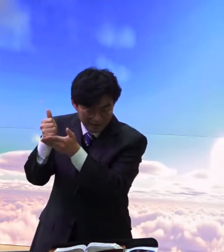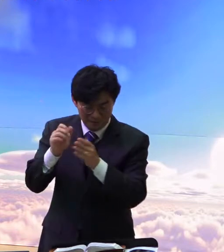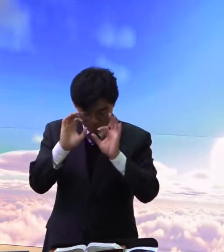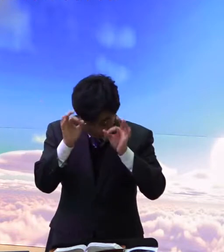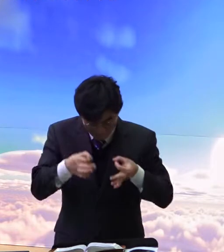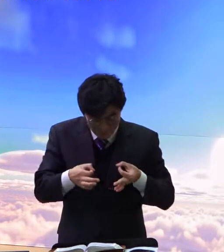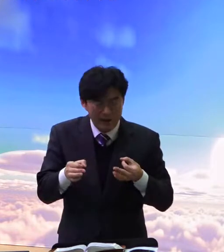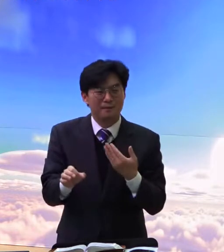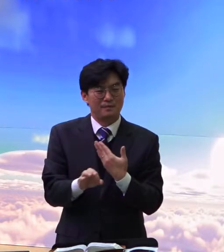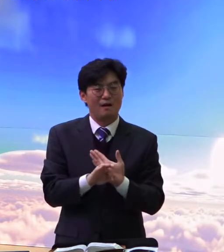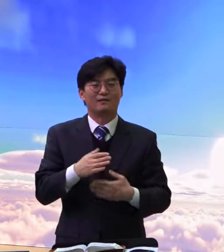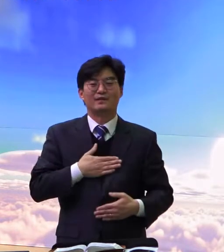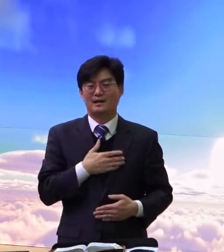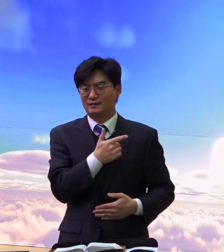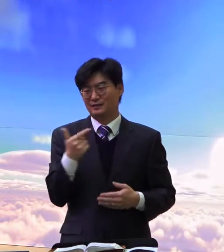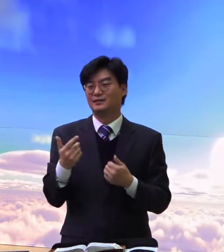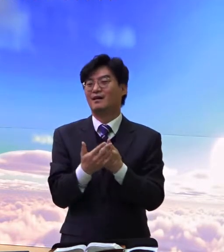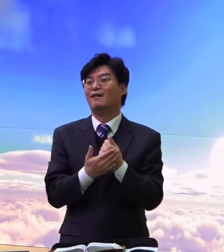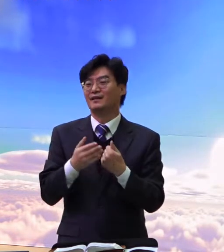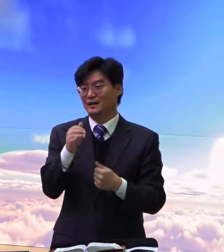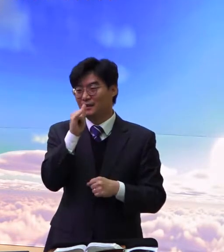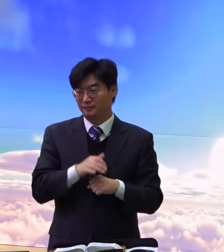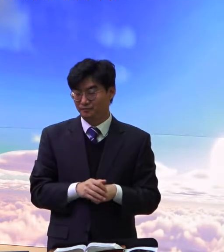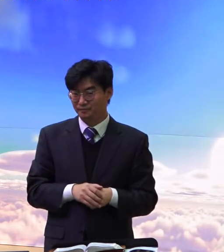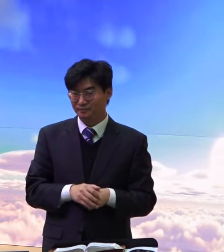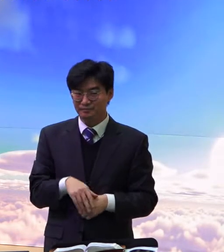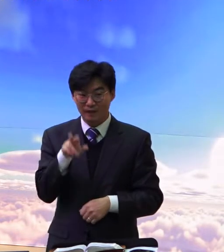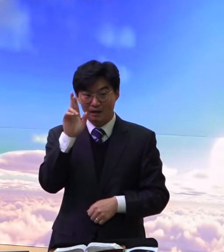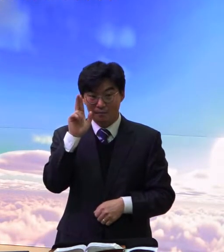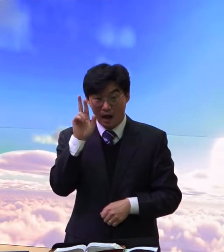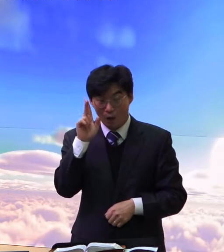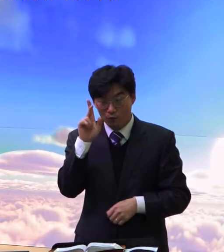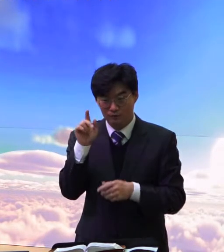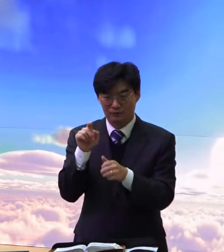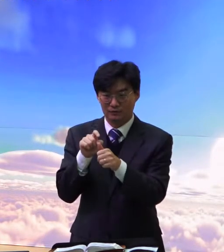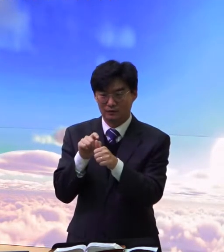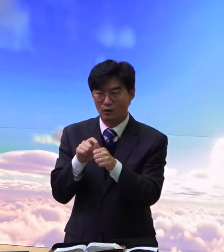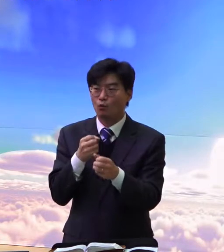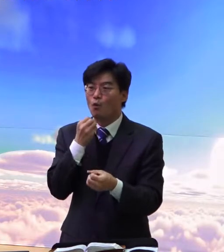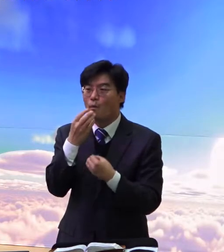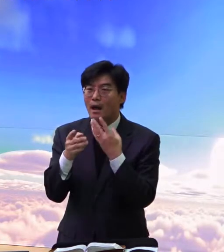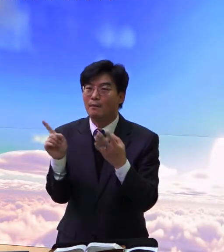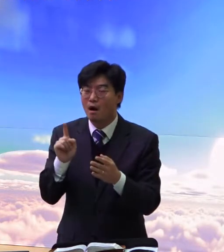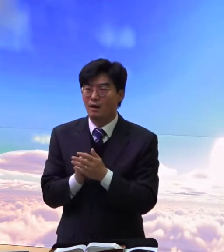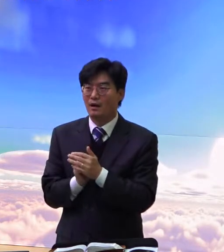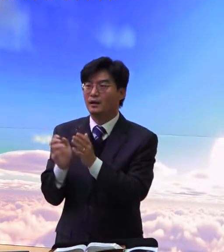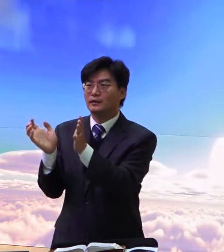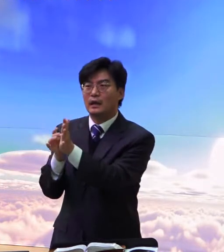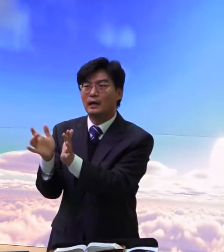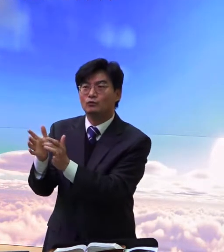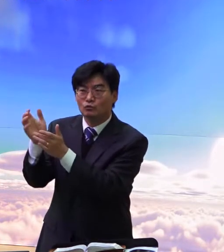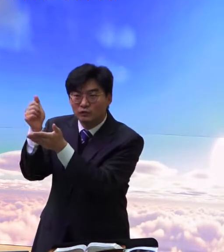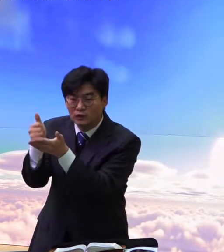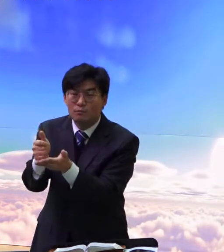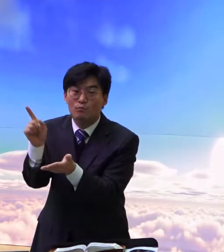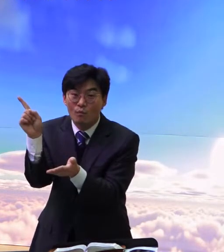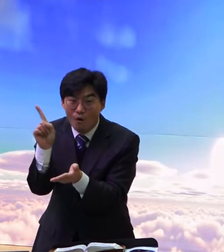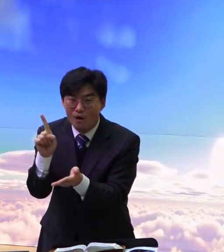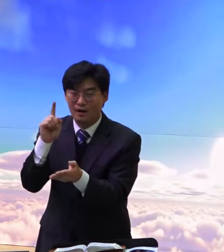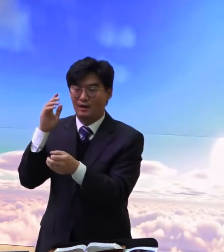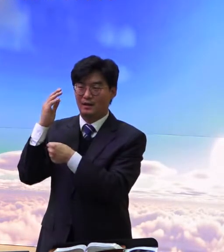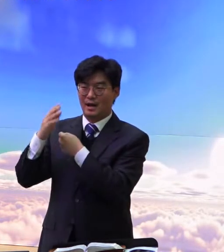바울이 예수님을 누구라고 고백했습니까? 바울은 예수님은 하나님의 비밀이다 라고